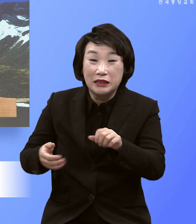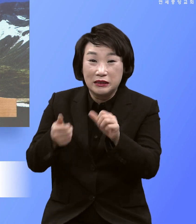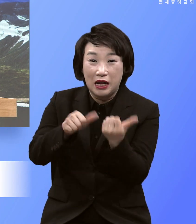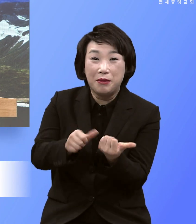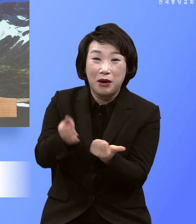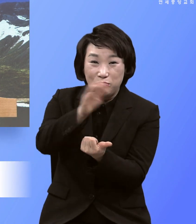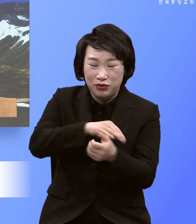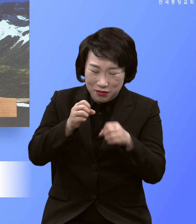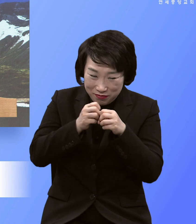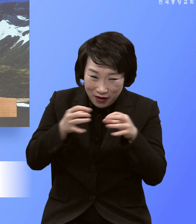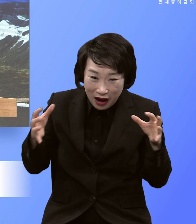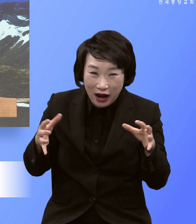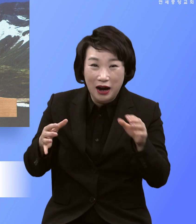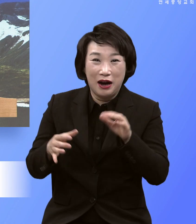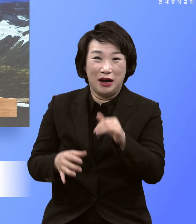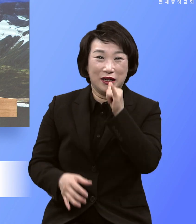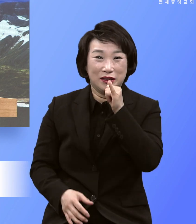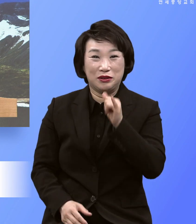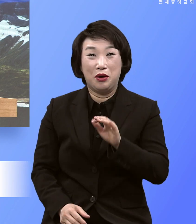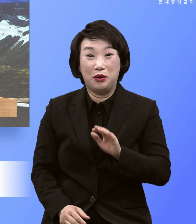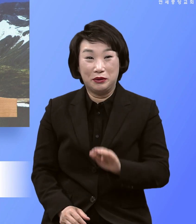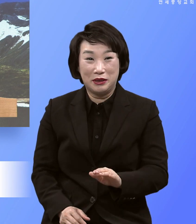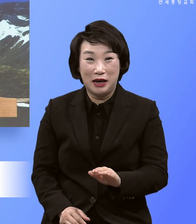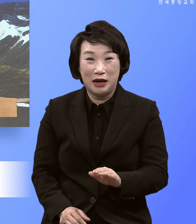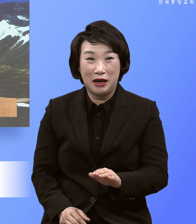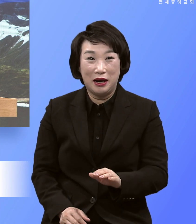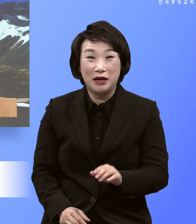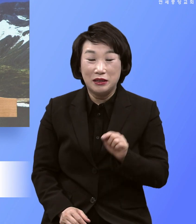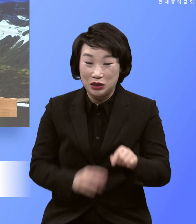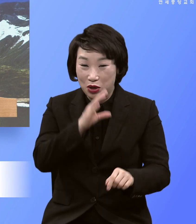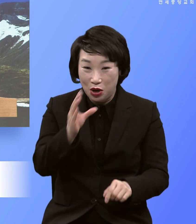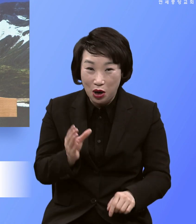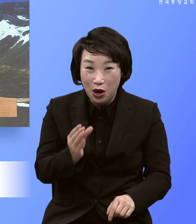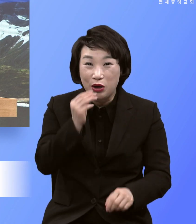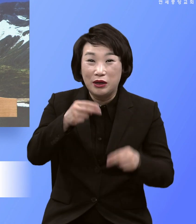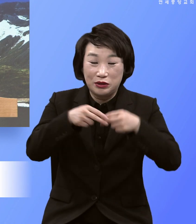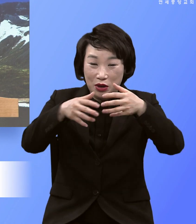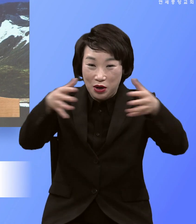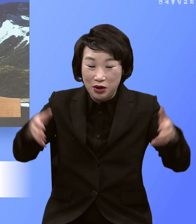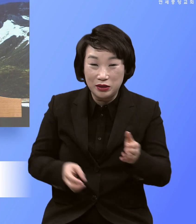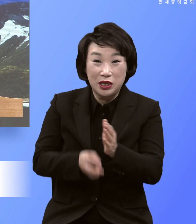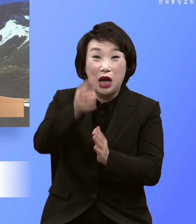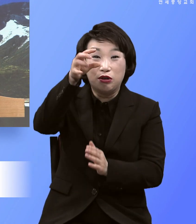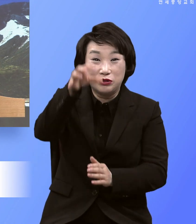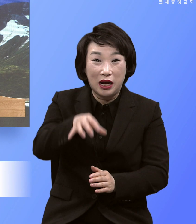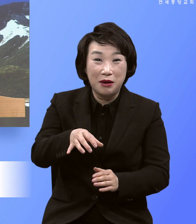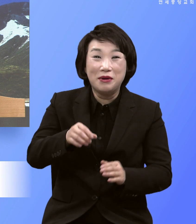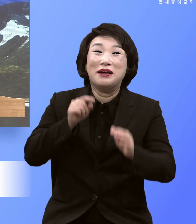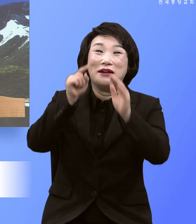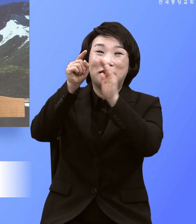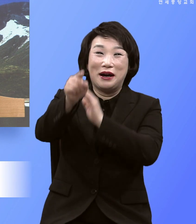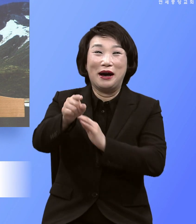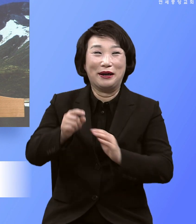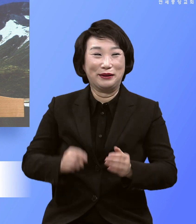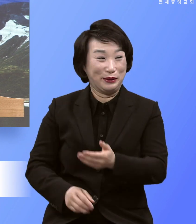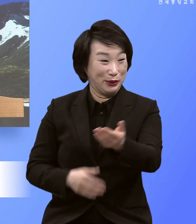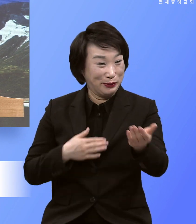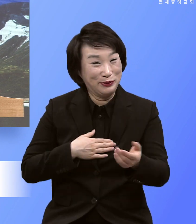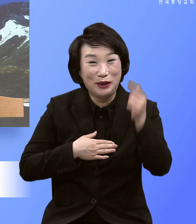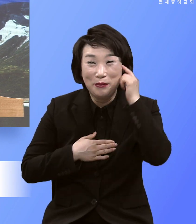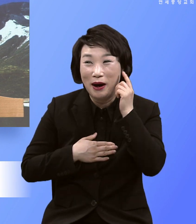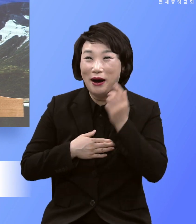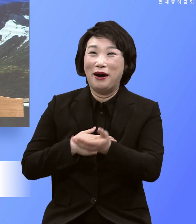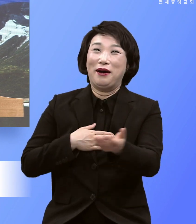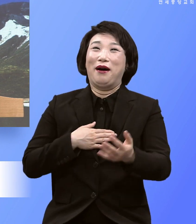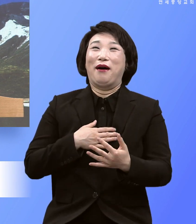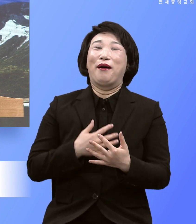사망의 무덤이 파괴되면 막 거룩한 성 예루살렘으로서가 딱 올 때 여러분 생각해